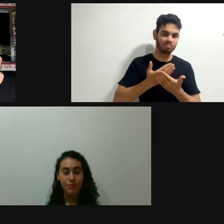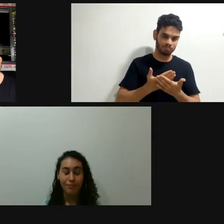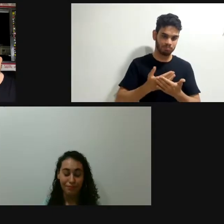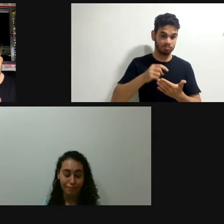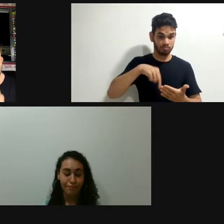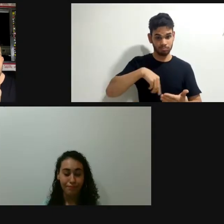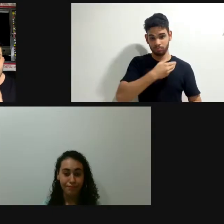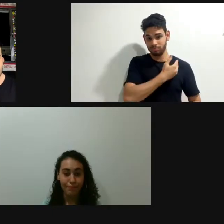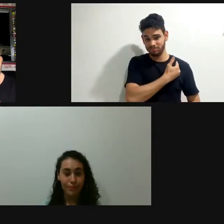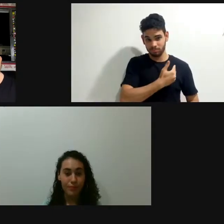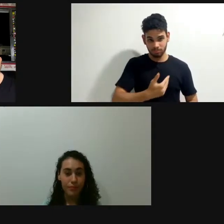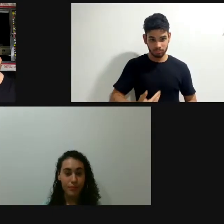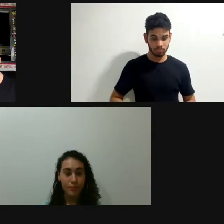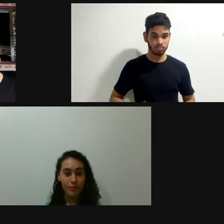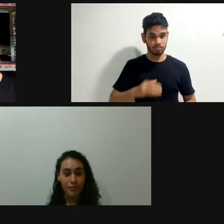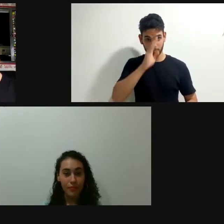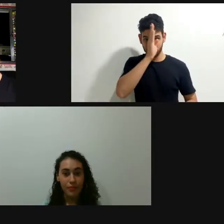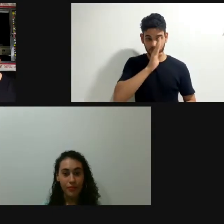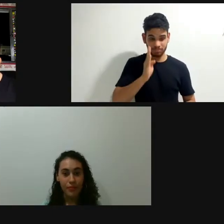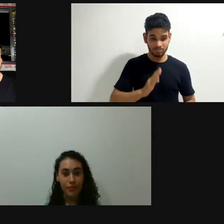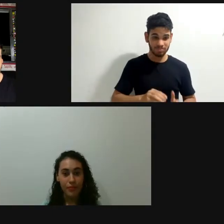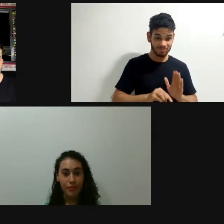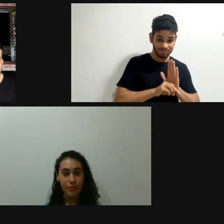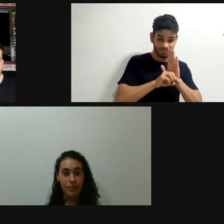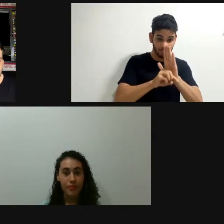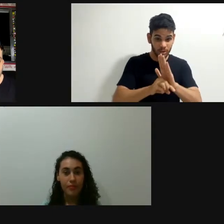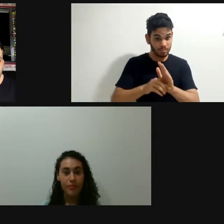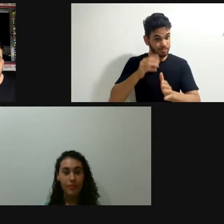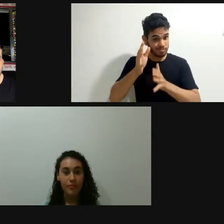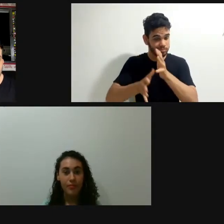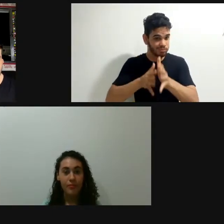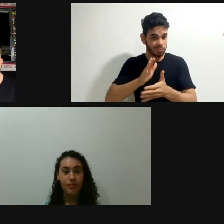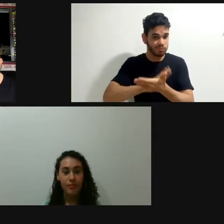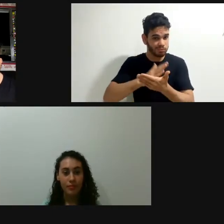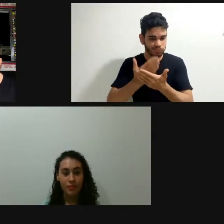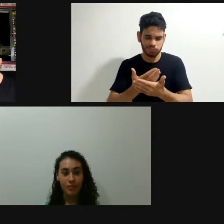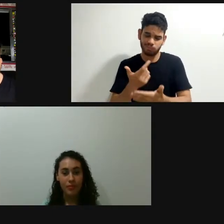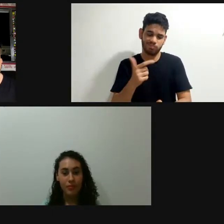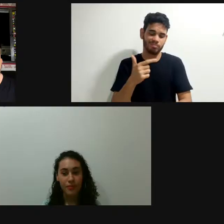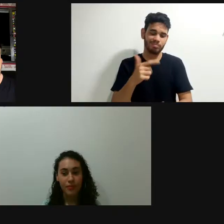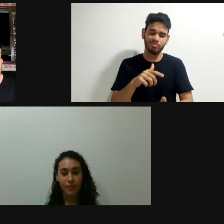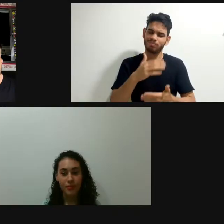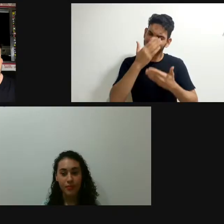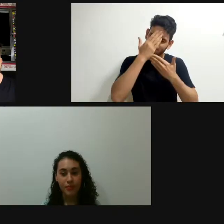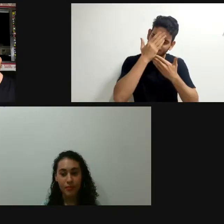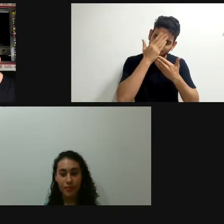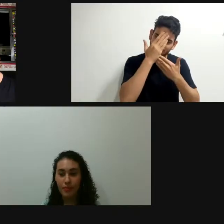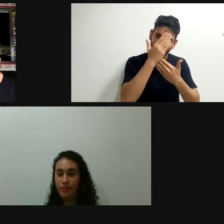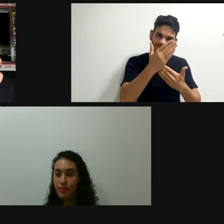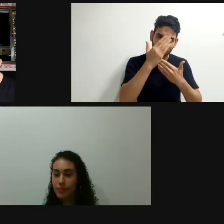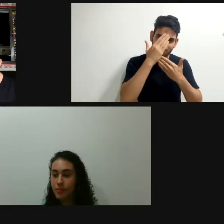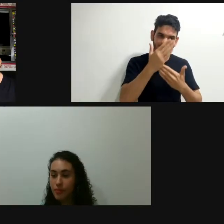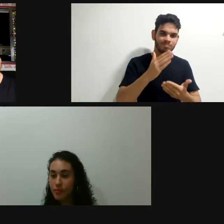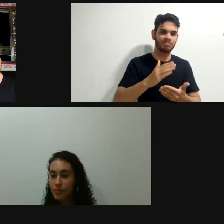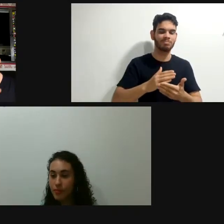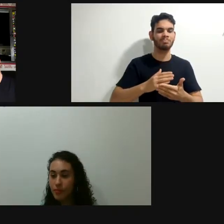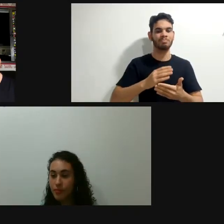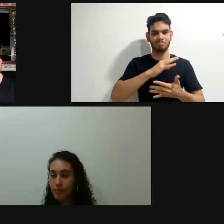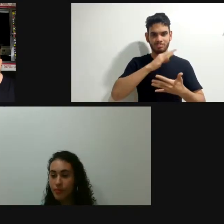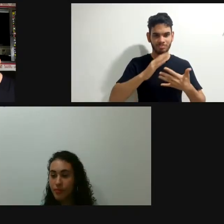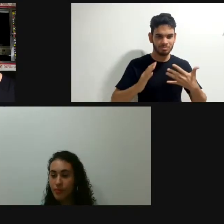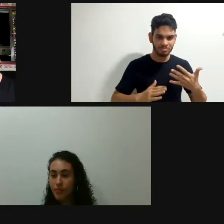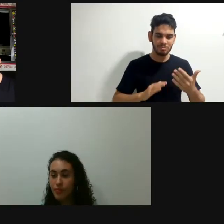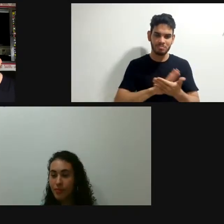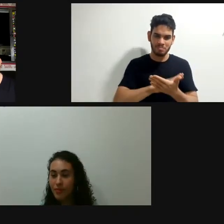ajuda nessa parte do pessoal que tem isso. Então, agradeço de verdade o pessoal que está aí na sua casa assistindo. Eu vi que vocês